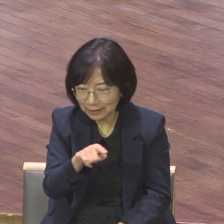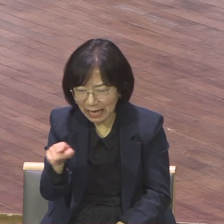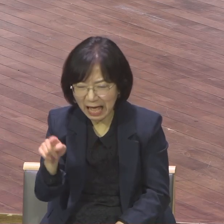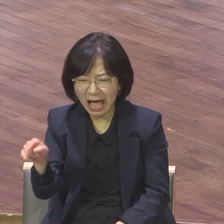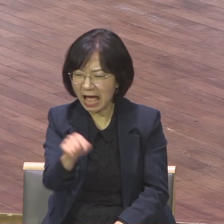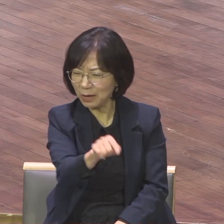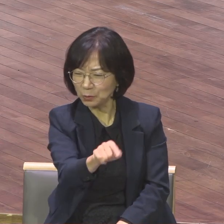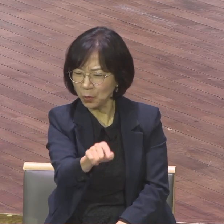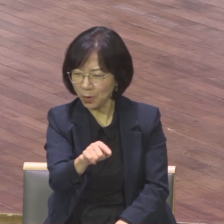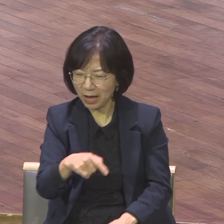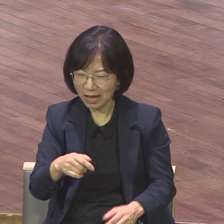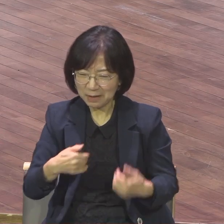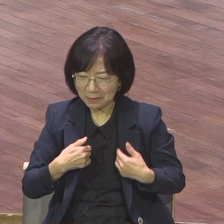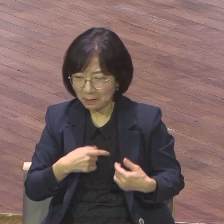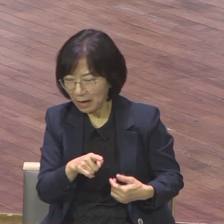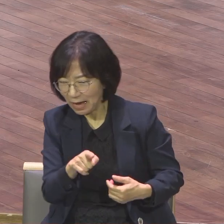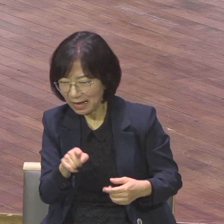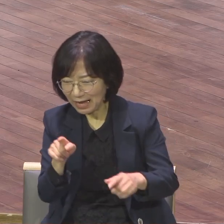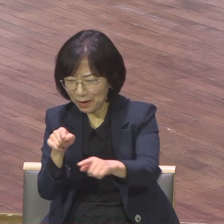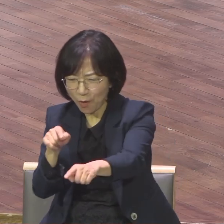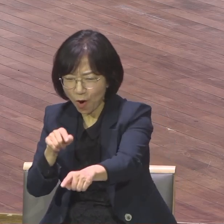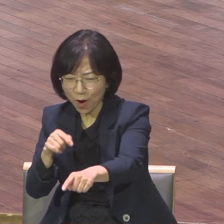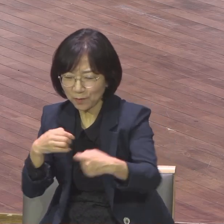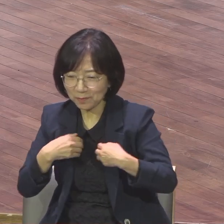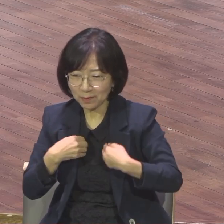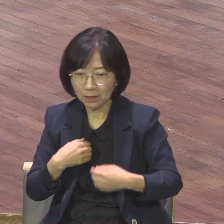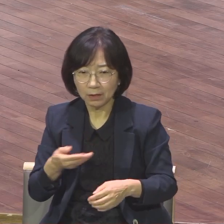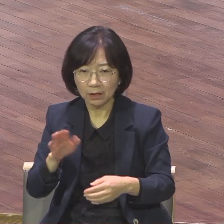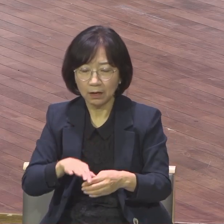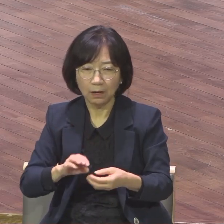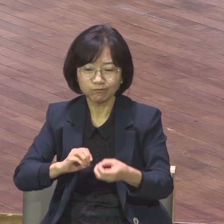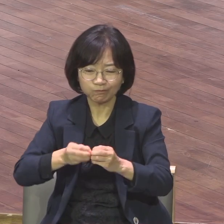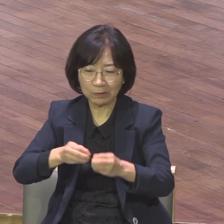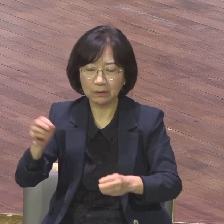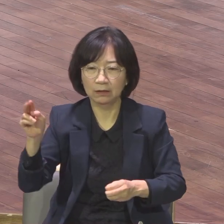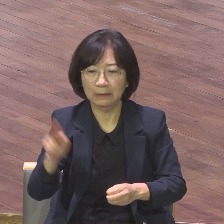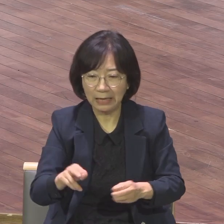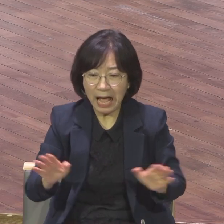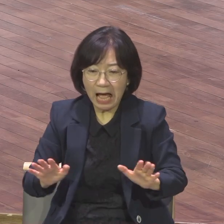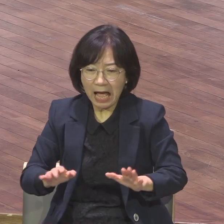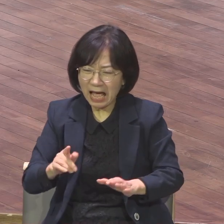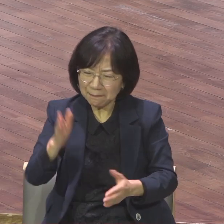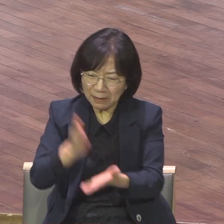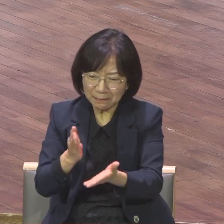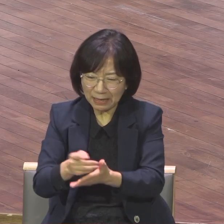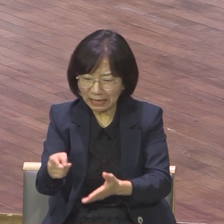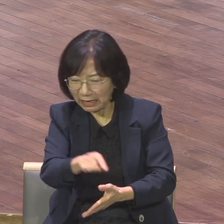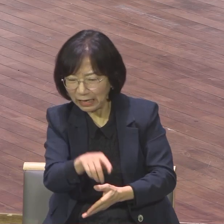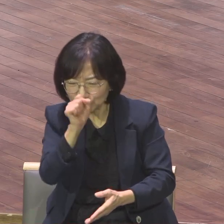놔야 되는데 이런데 엉뚱대로 척 놔요. 저거